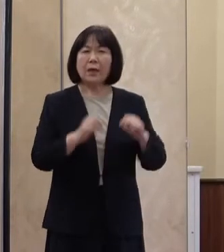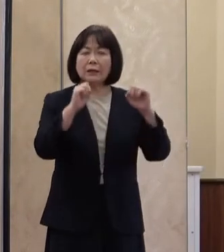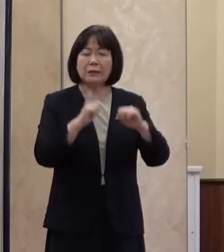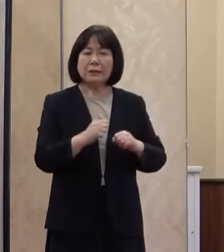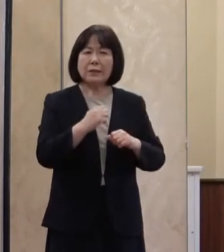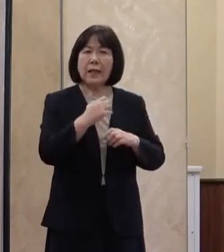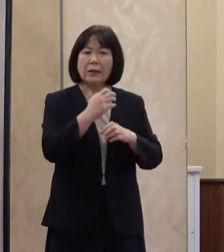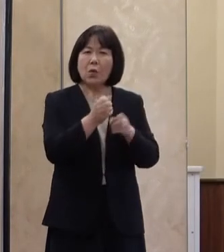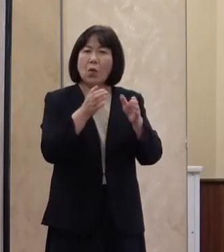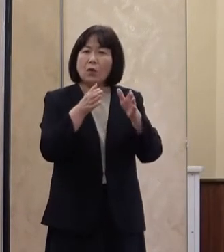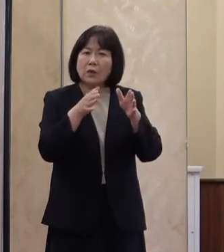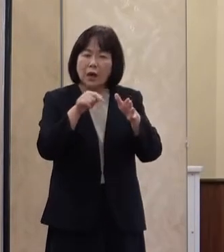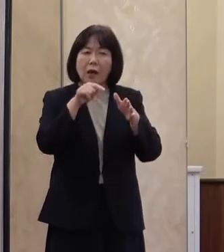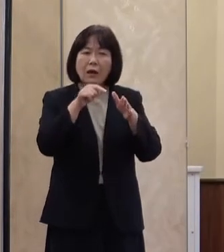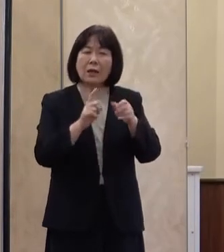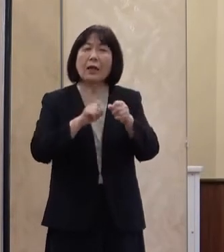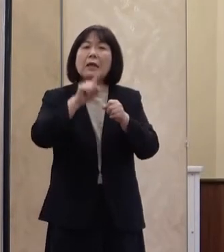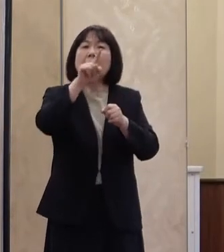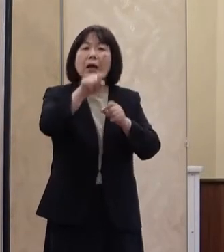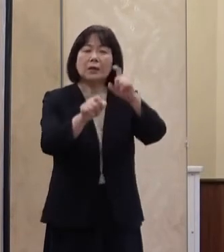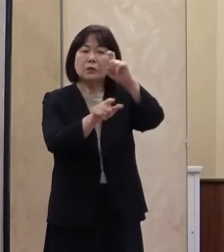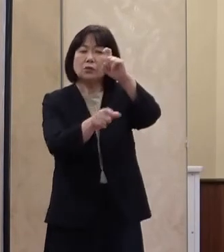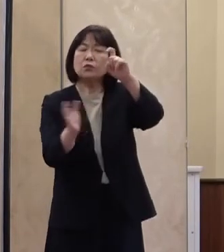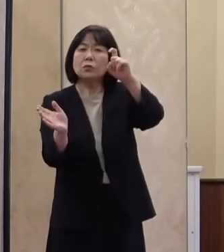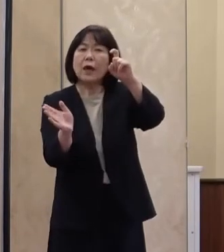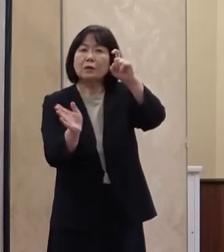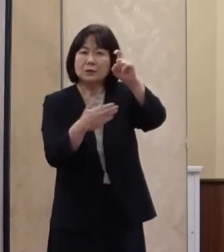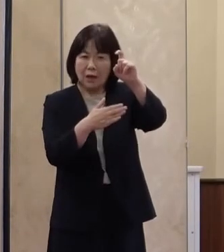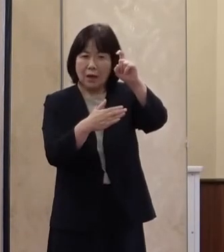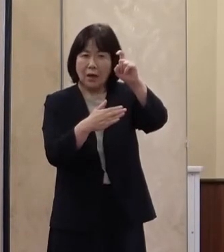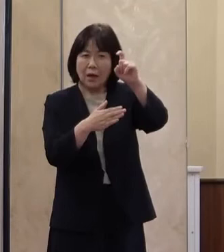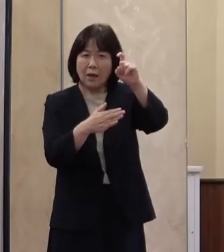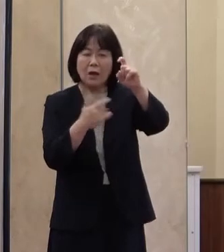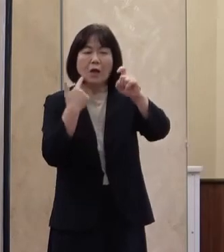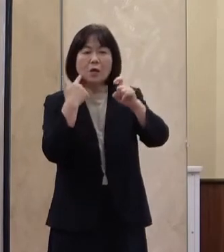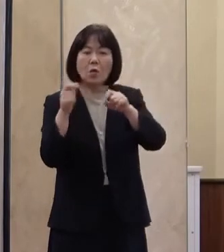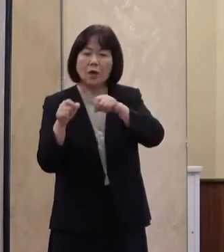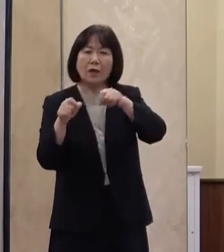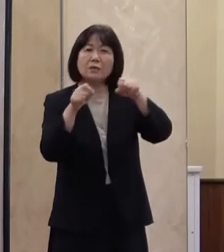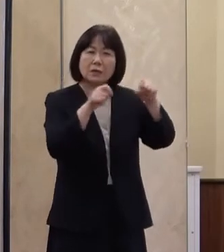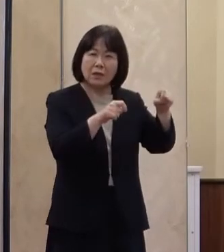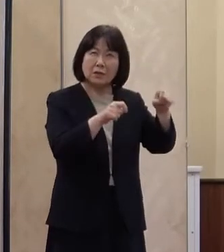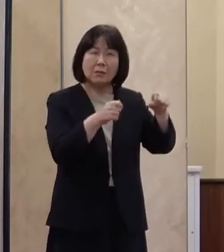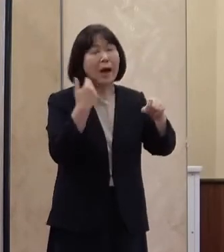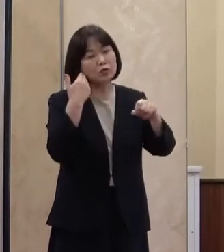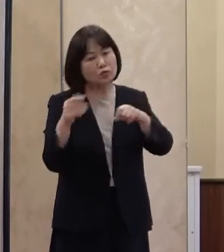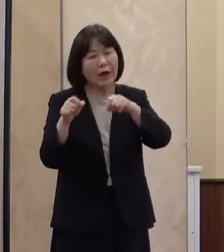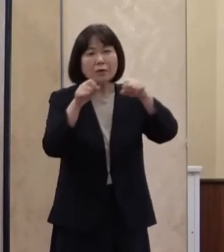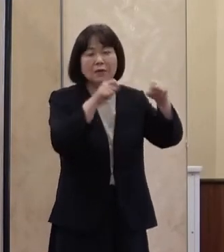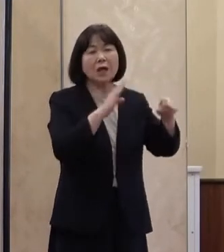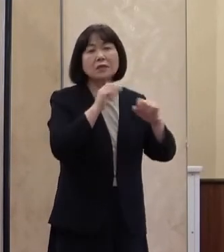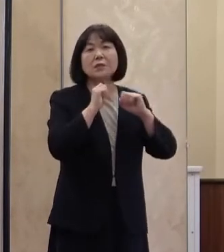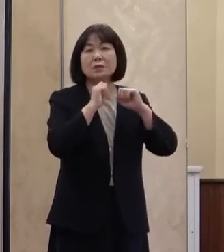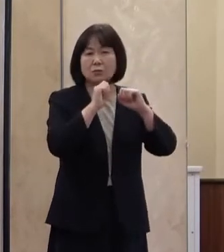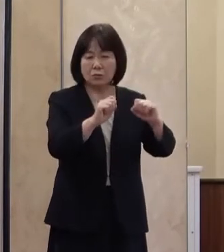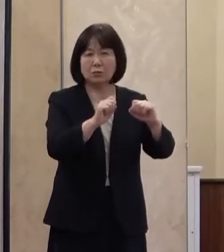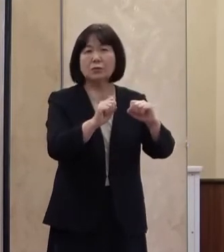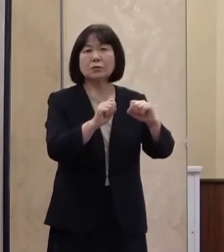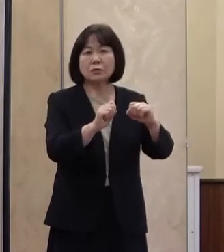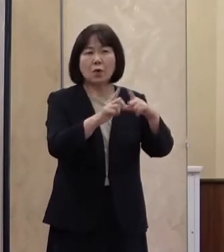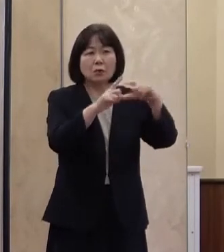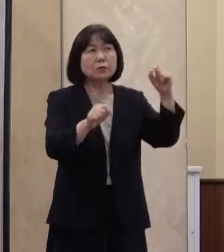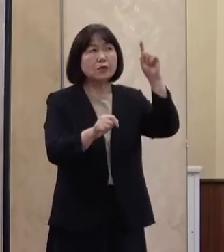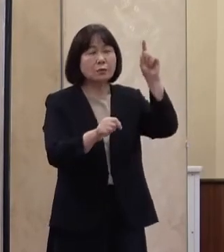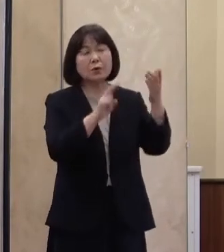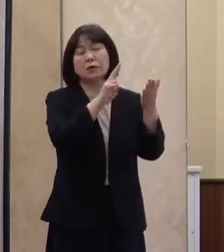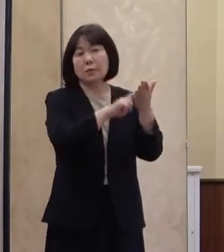のも来年の10月から半年ずらして、約9ヶ月ずらして実施するということを決